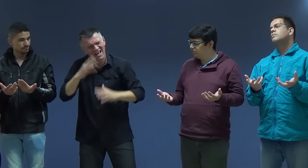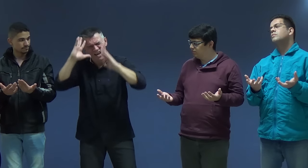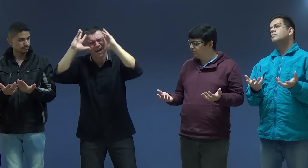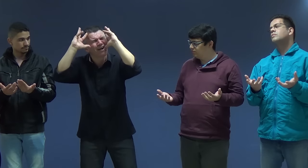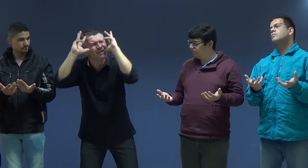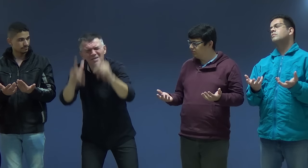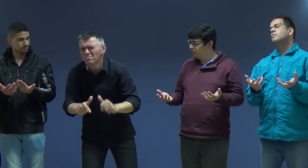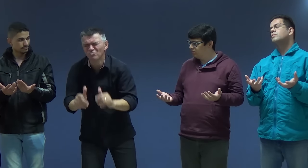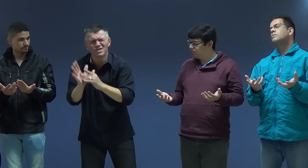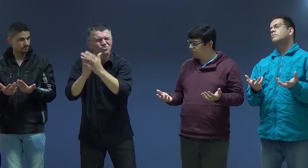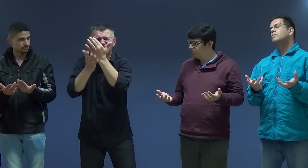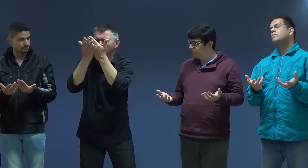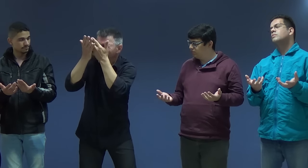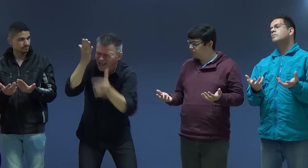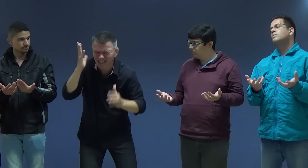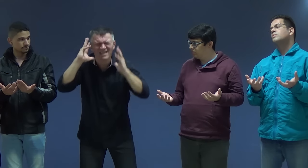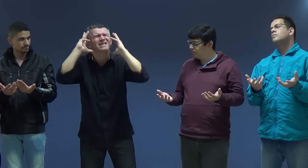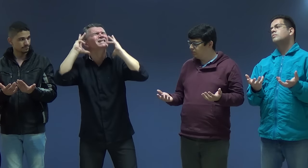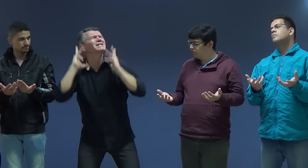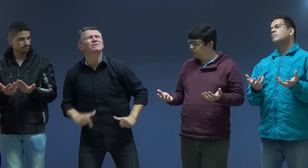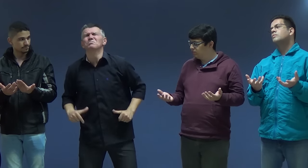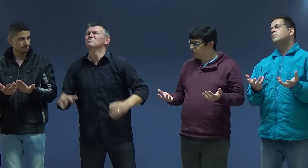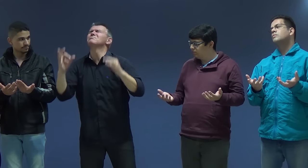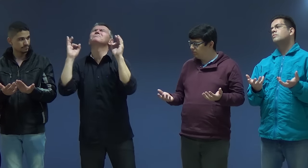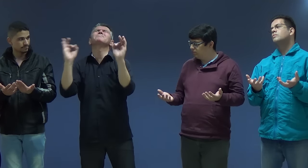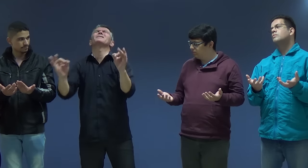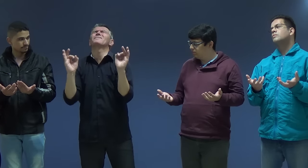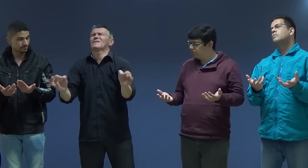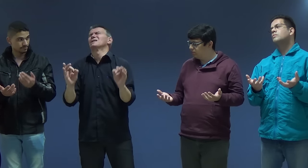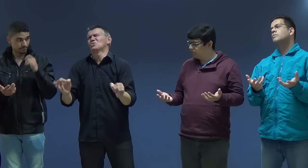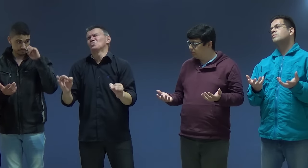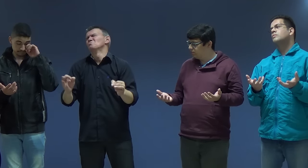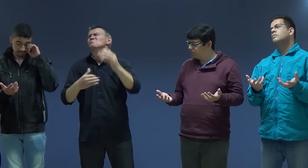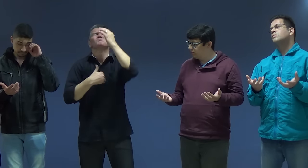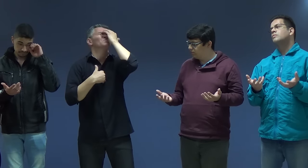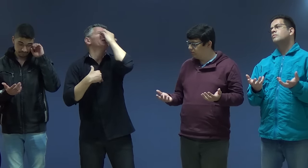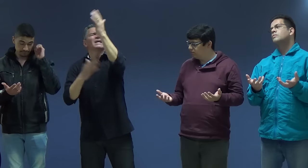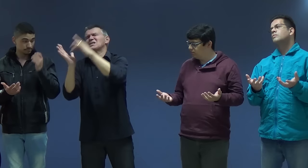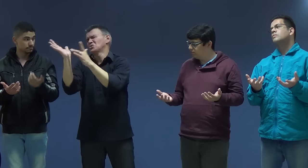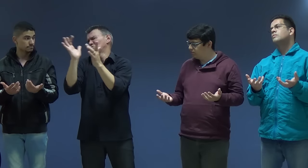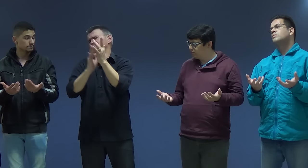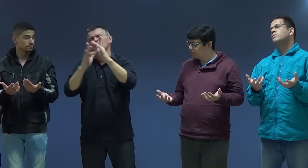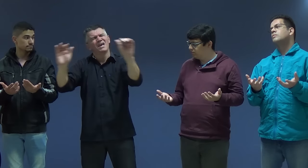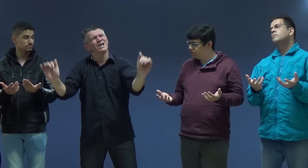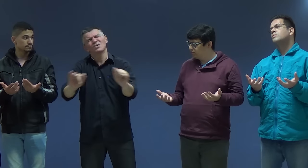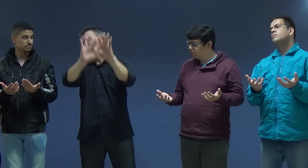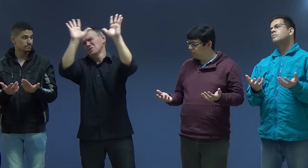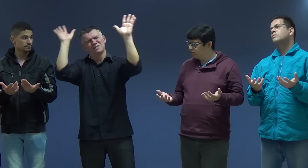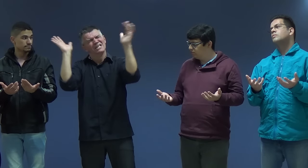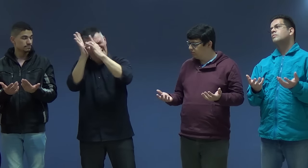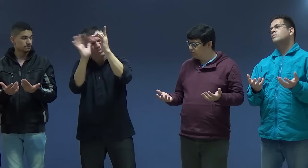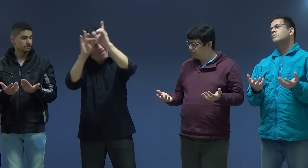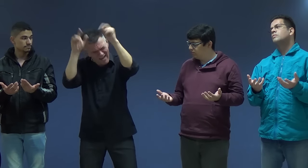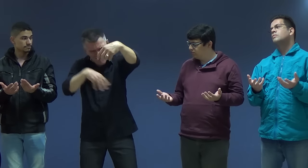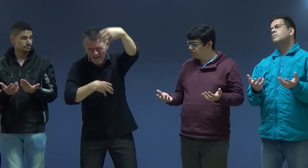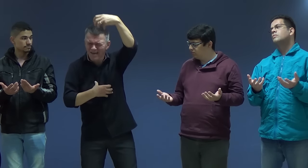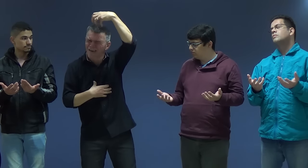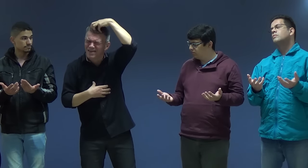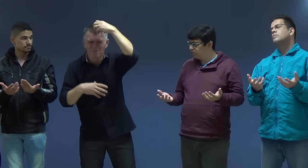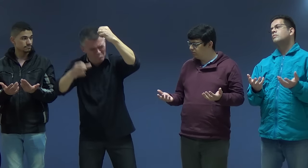tem nenhum pecado, que é santo, que é puro, que é limpo, perfeito. E nós te agradecemos, Senhor, nós recebemos glória,